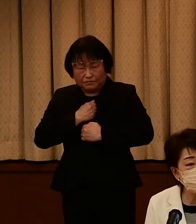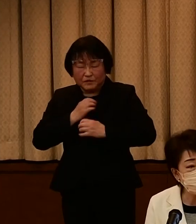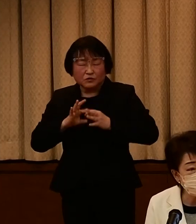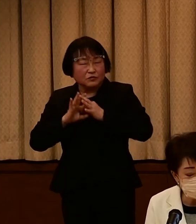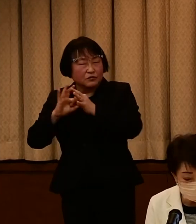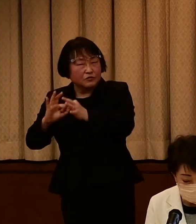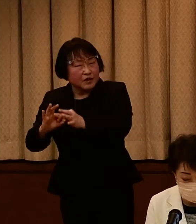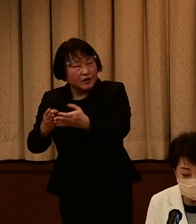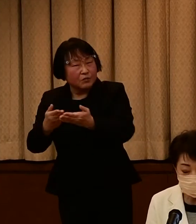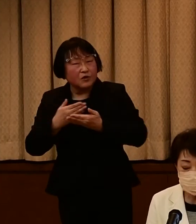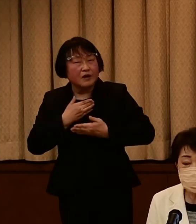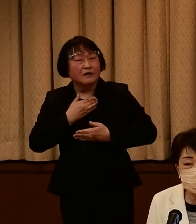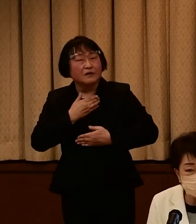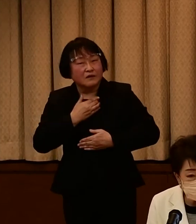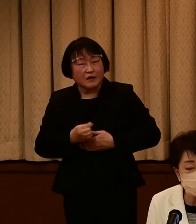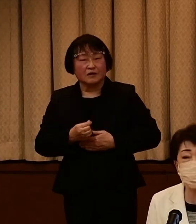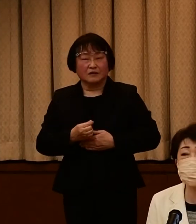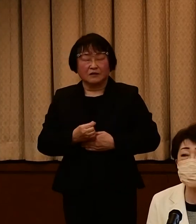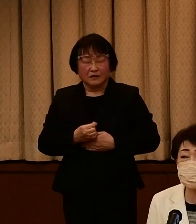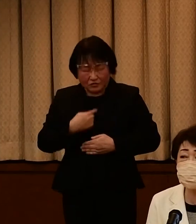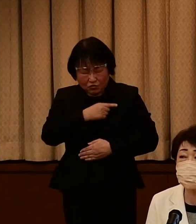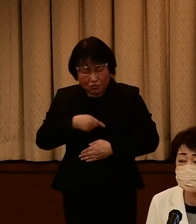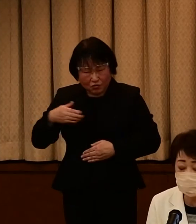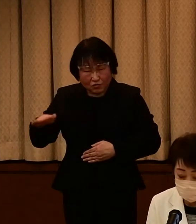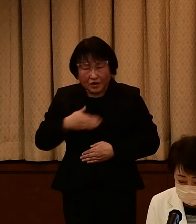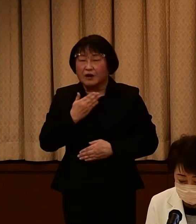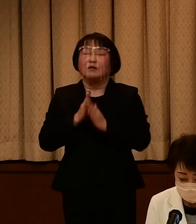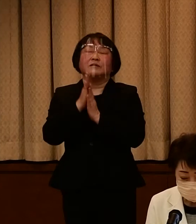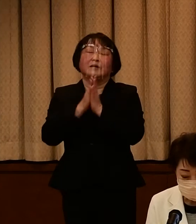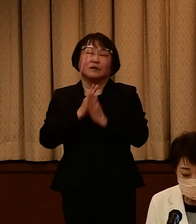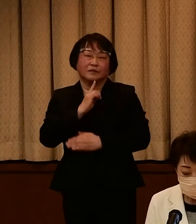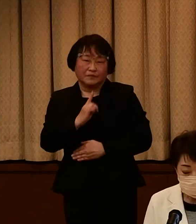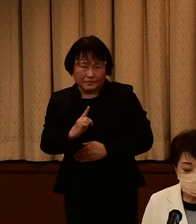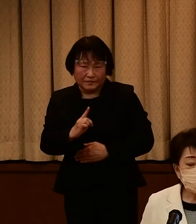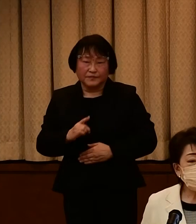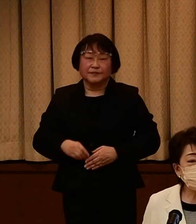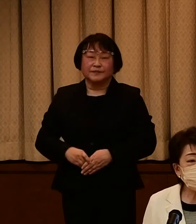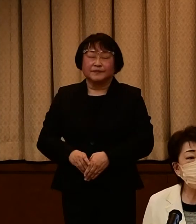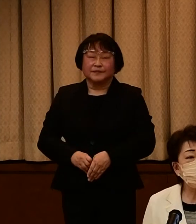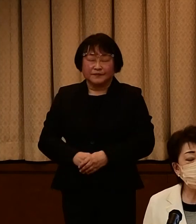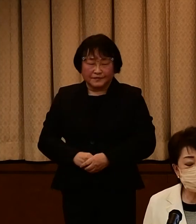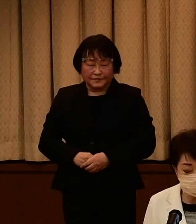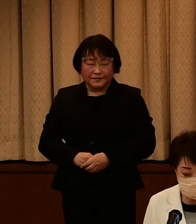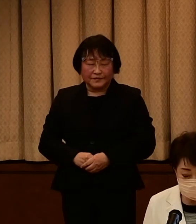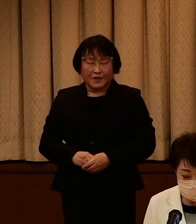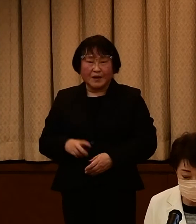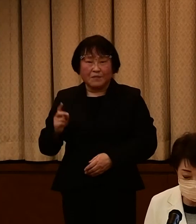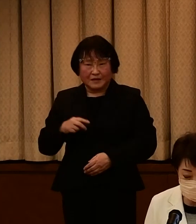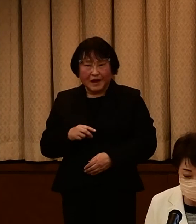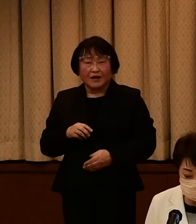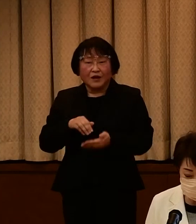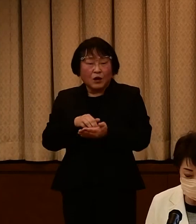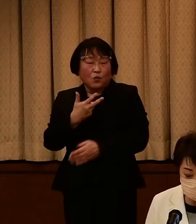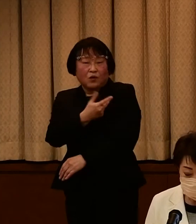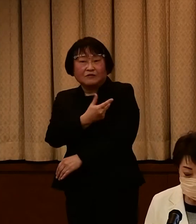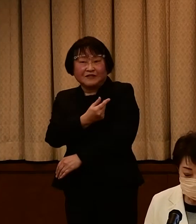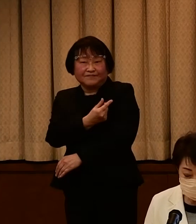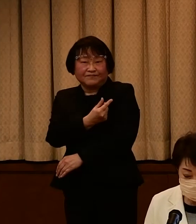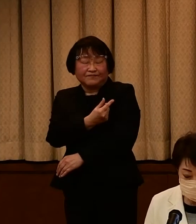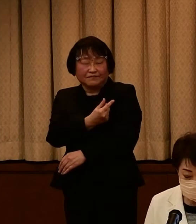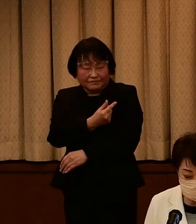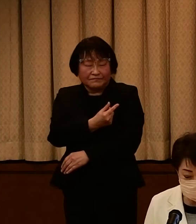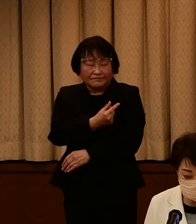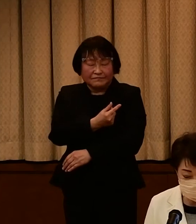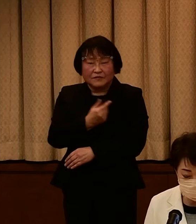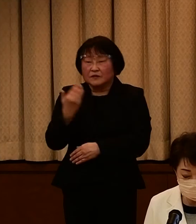をしていただきますように心からお願いを申し上げます。またワクチンの接種に関しましては、